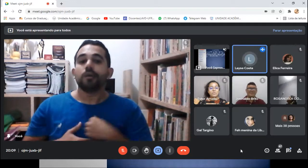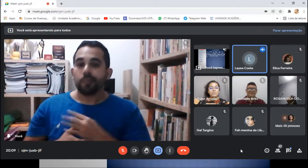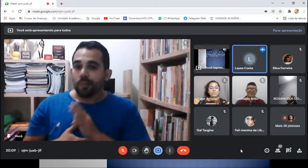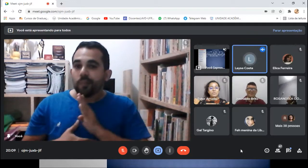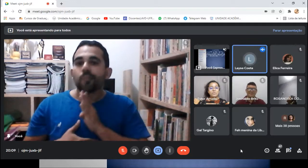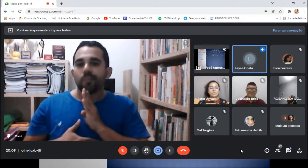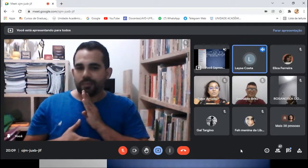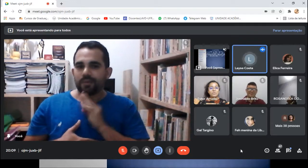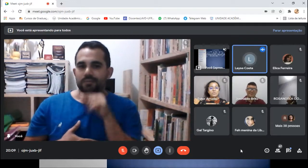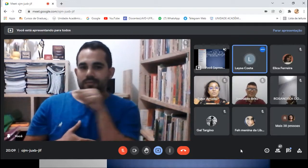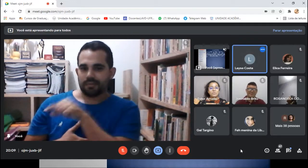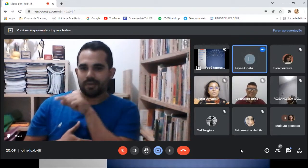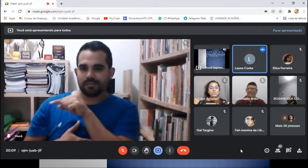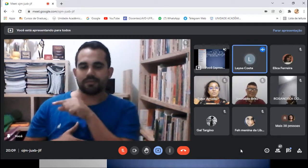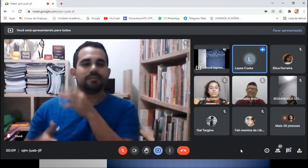alofones, eles